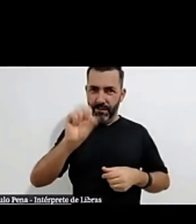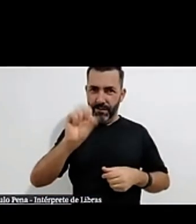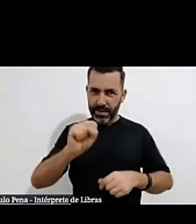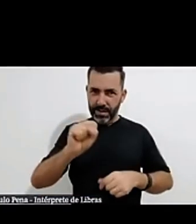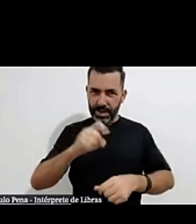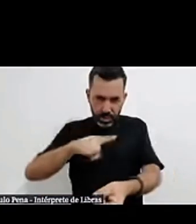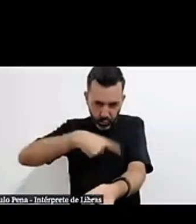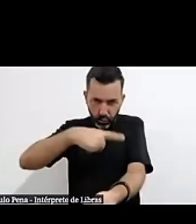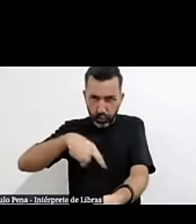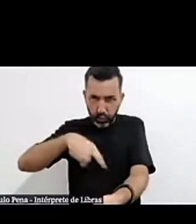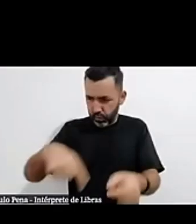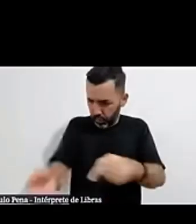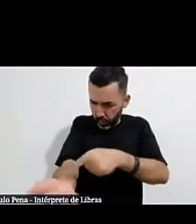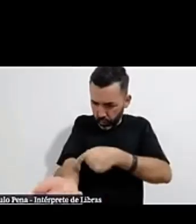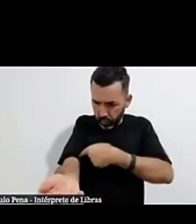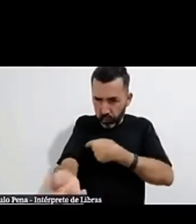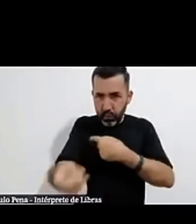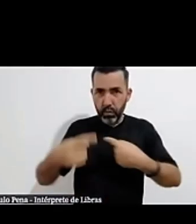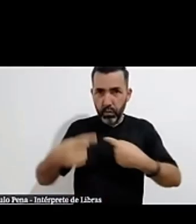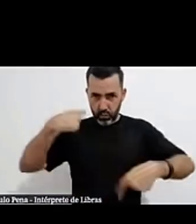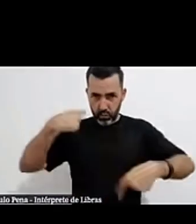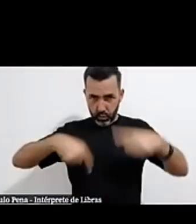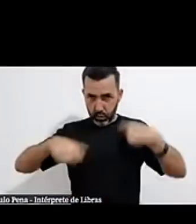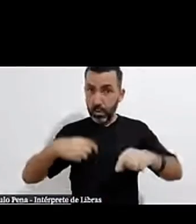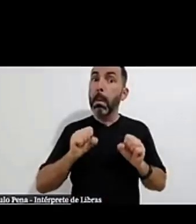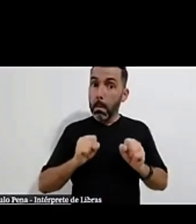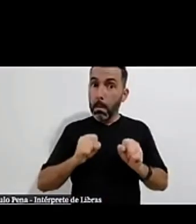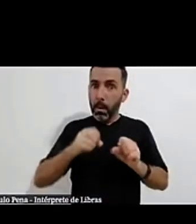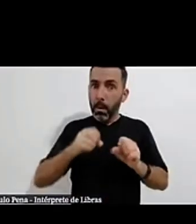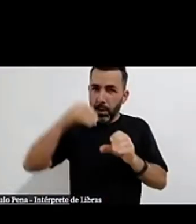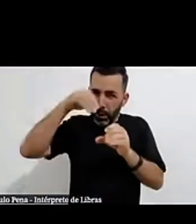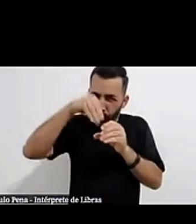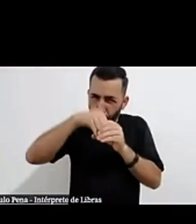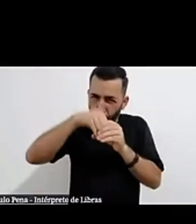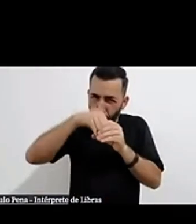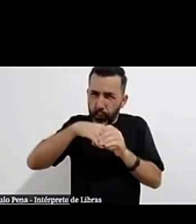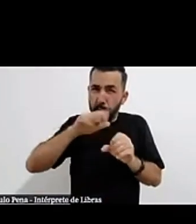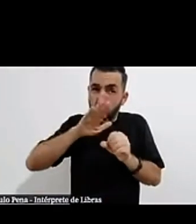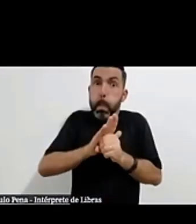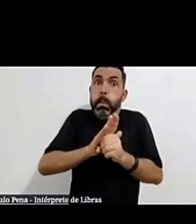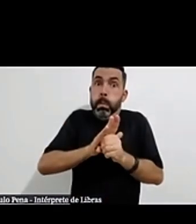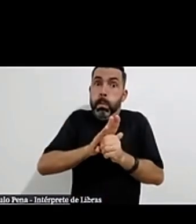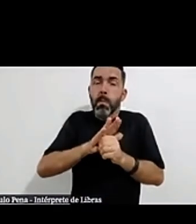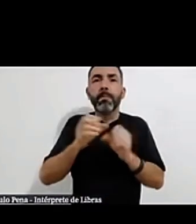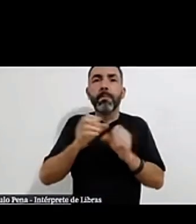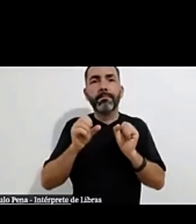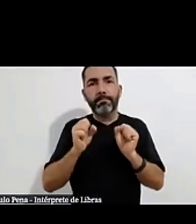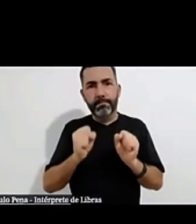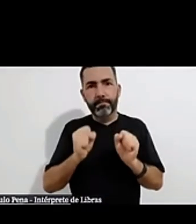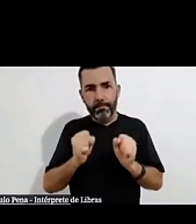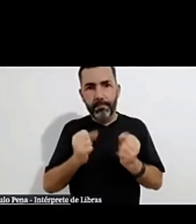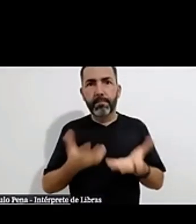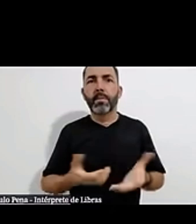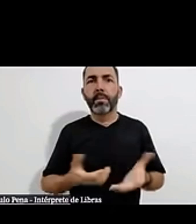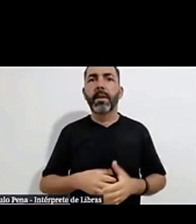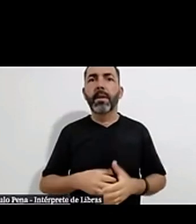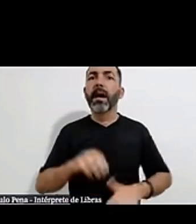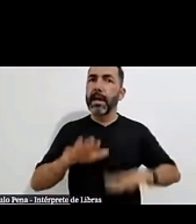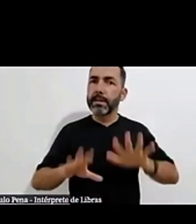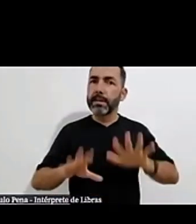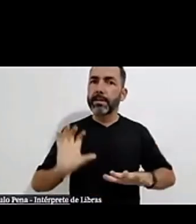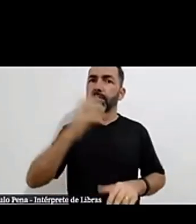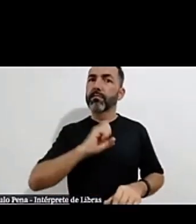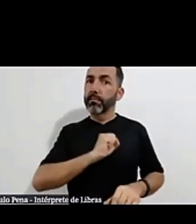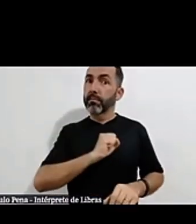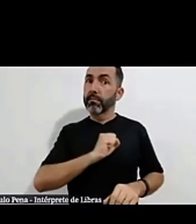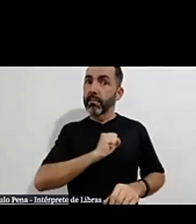veias, nos seus capilares, né? Que pode estar provocando essas leves arritmias. O problema